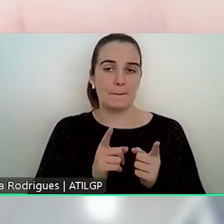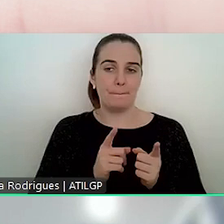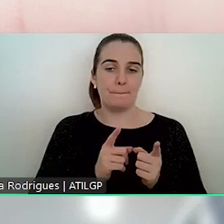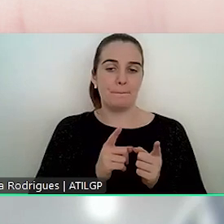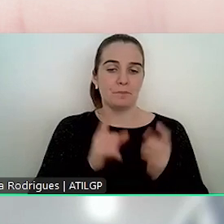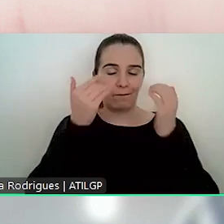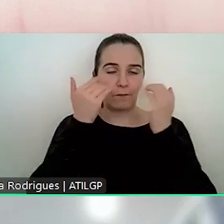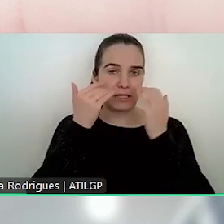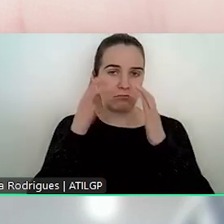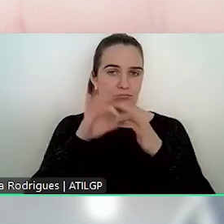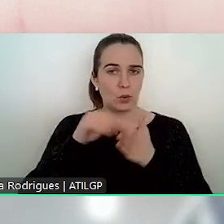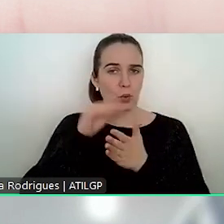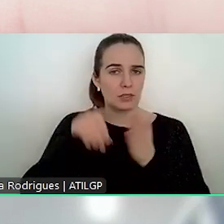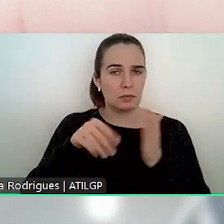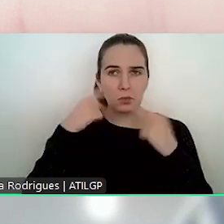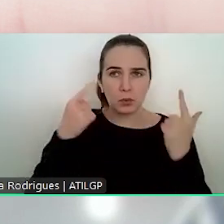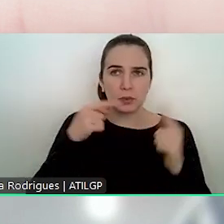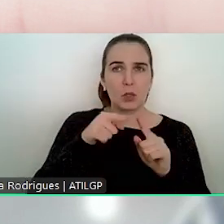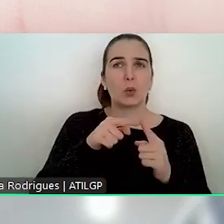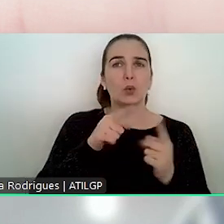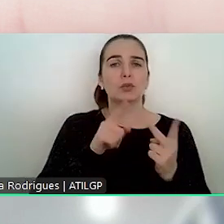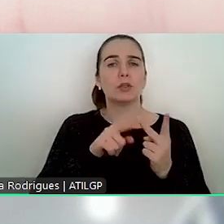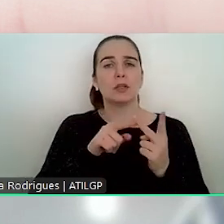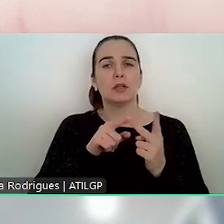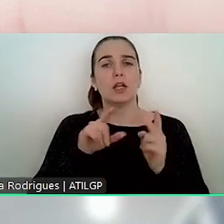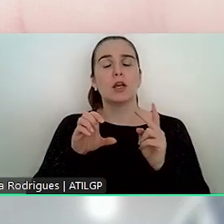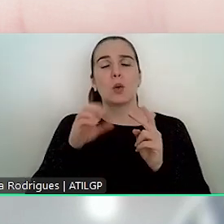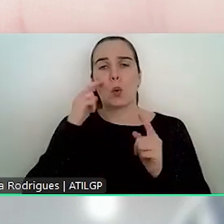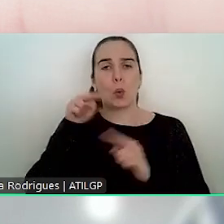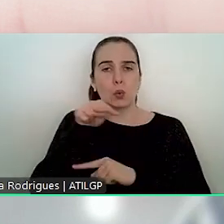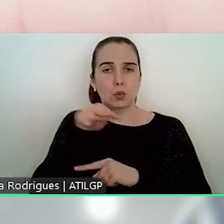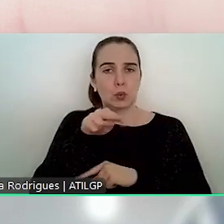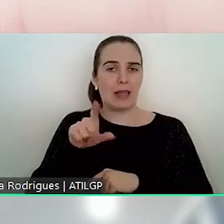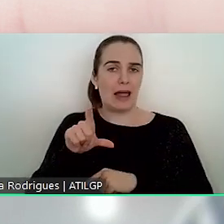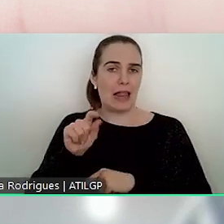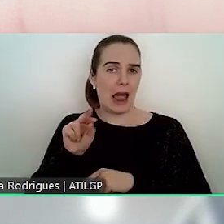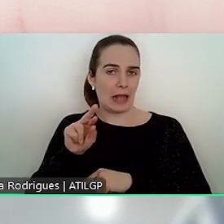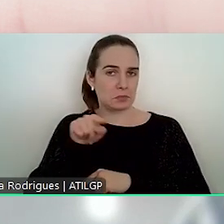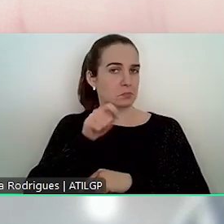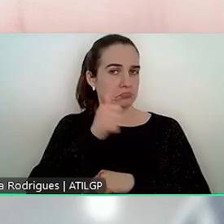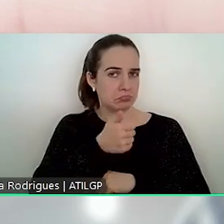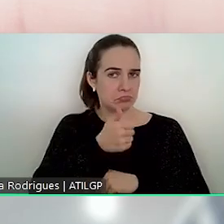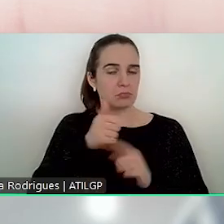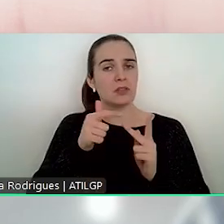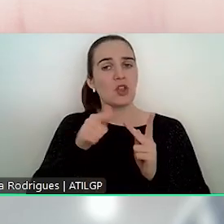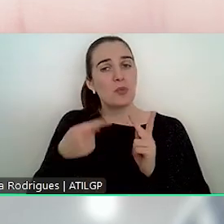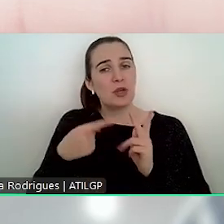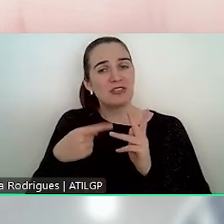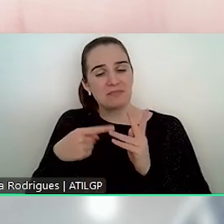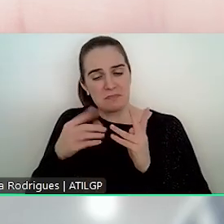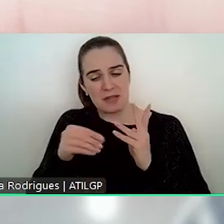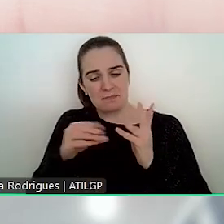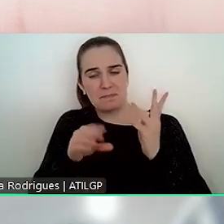informação sobre os contratos públicos, com o Consulta Lex, e a partir daí, de alguma maneira, se me permitem, parece que